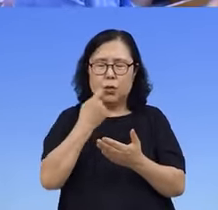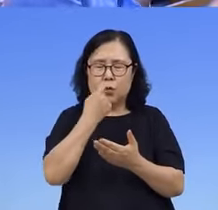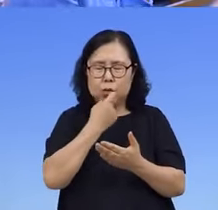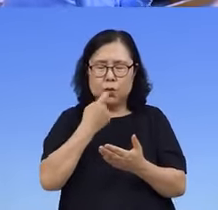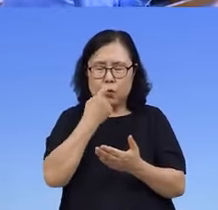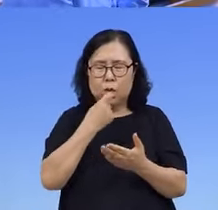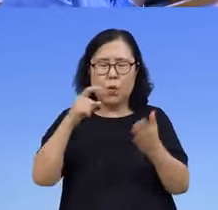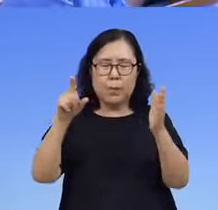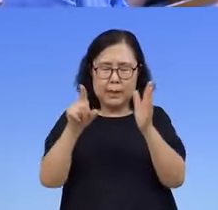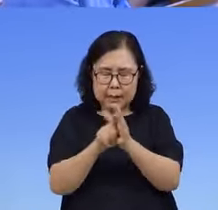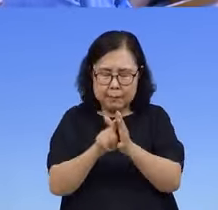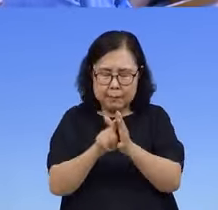찾아주시는 주님이신 줄로 믿습니다.